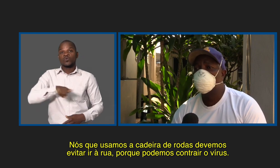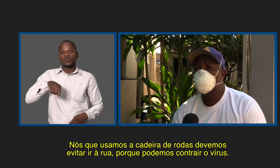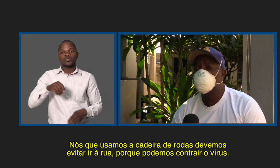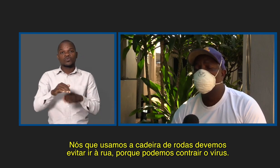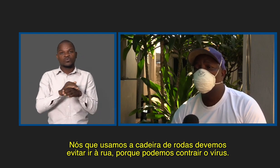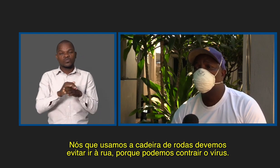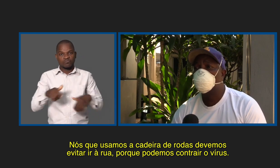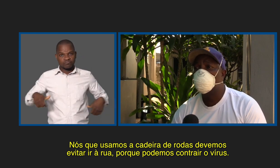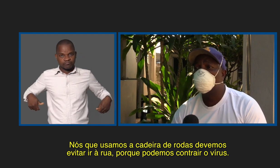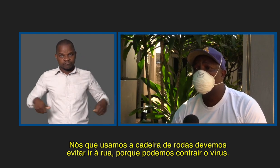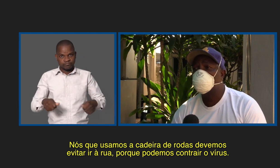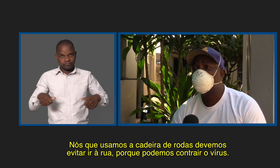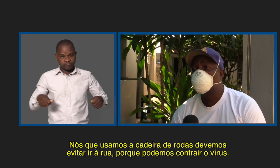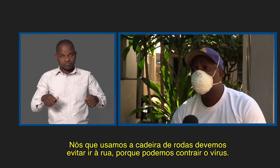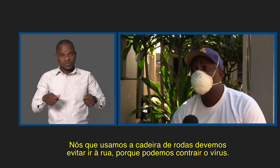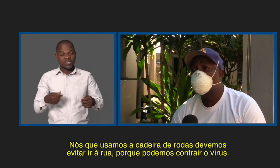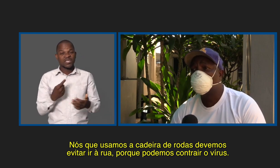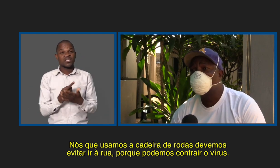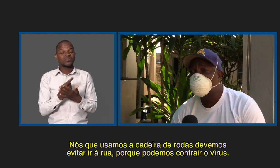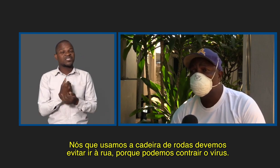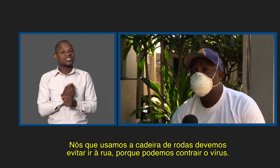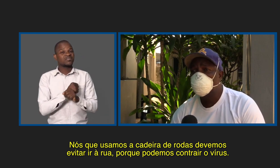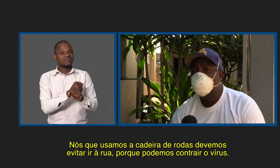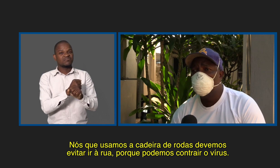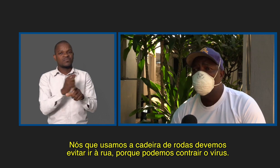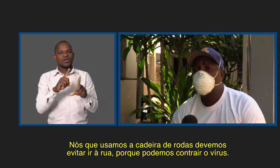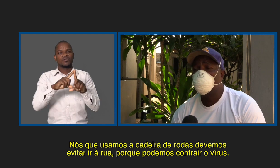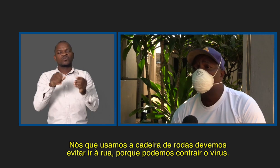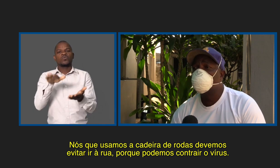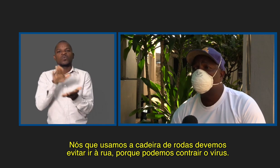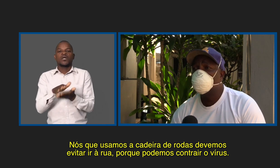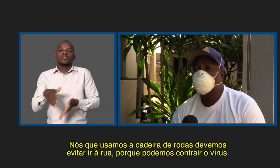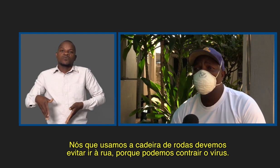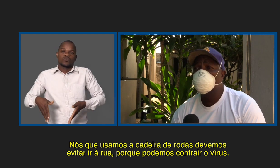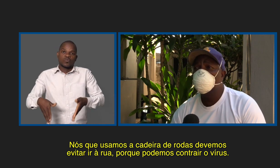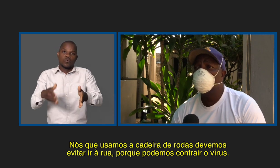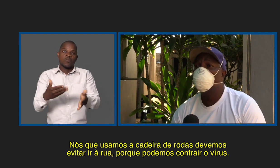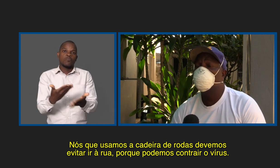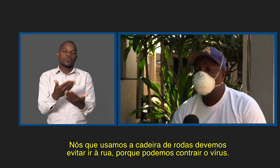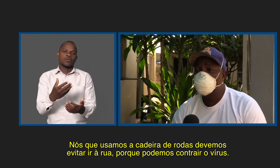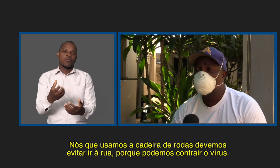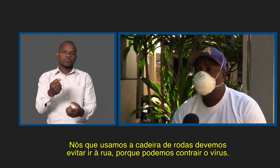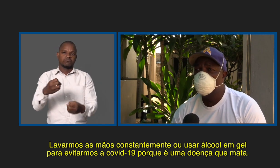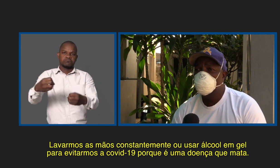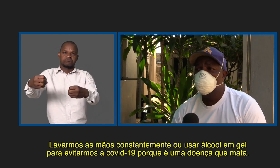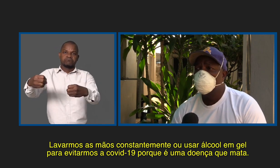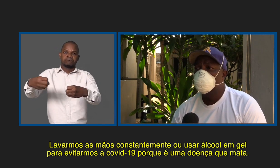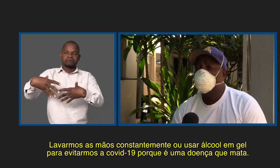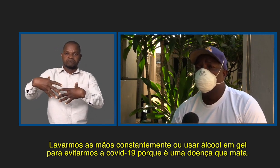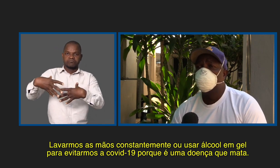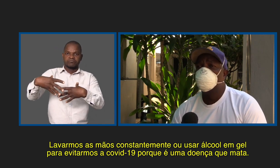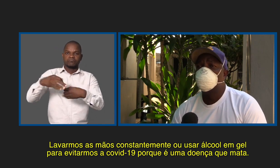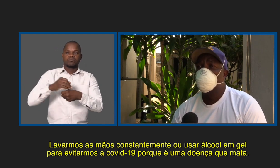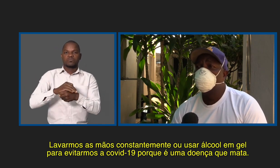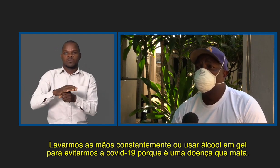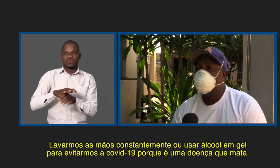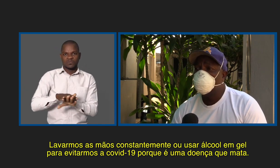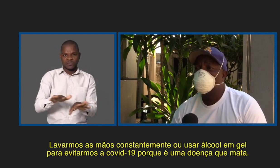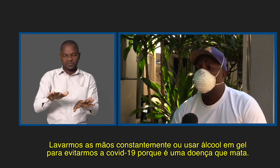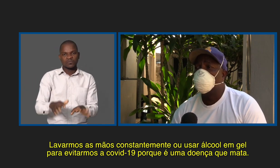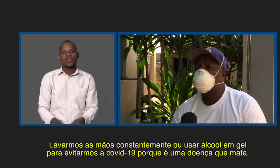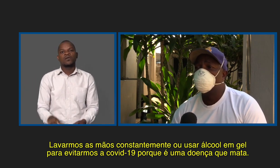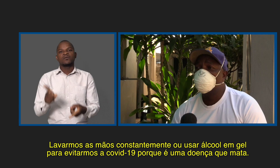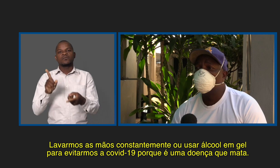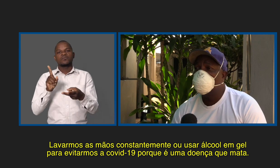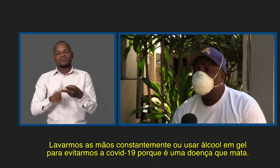que andamos de cadeira de roda, evitar levar a cadeira de roda para a rua porque pode contrair o vírus, estarmos